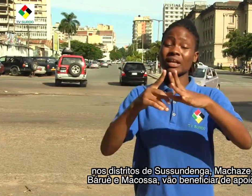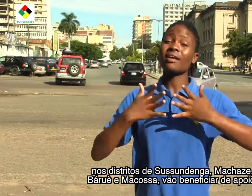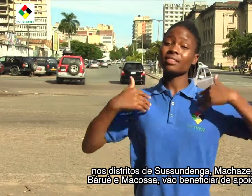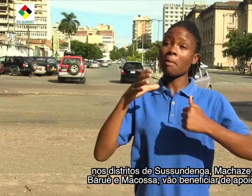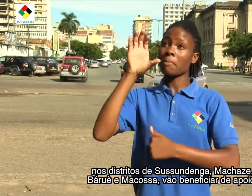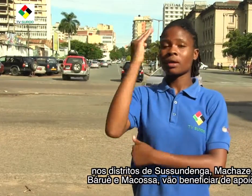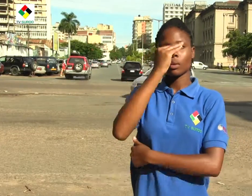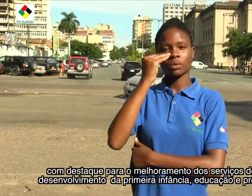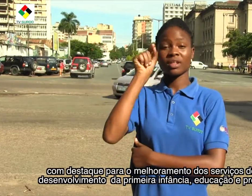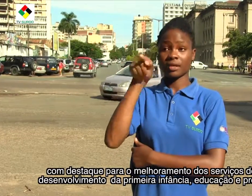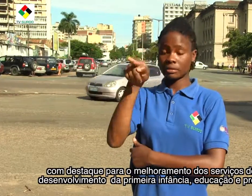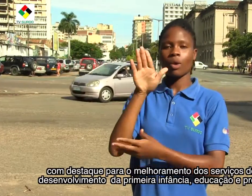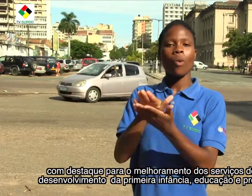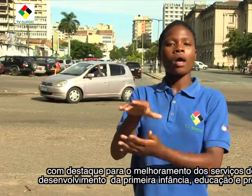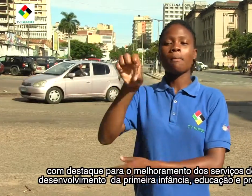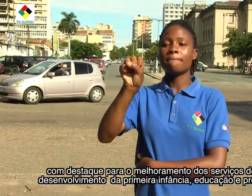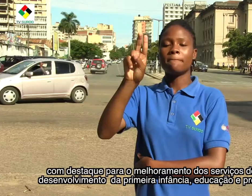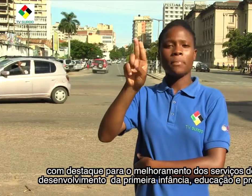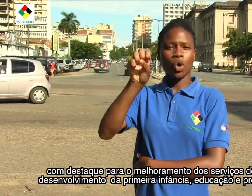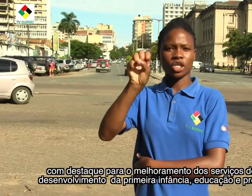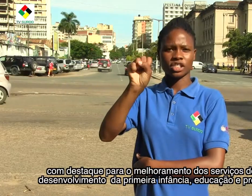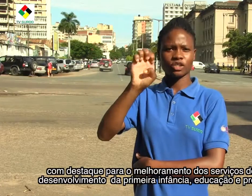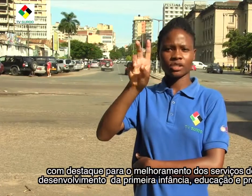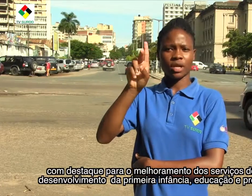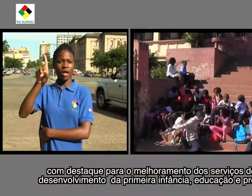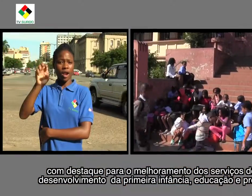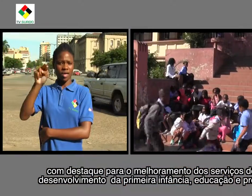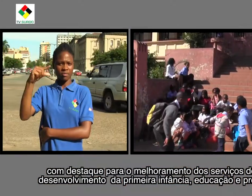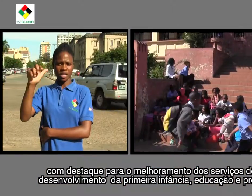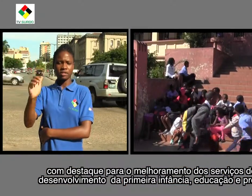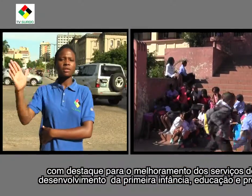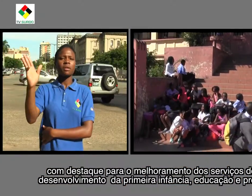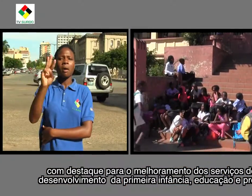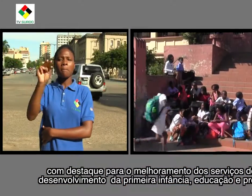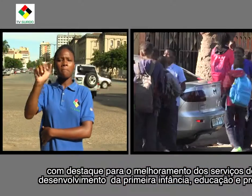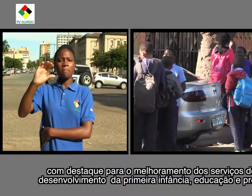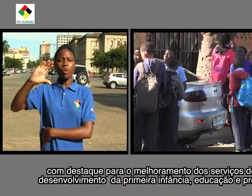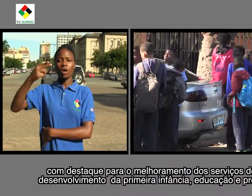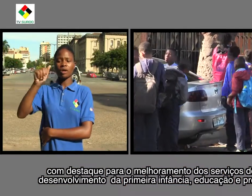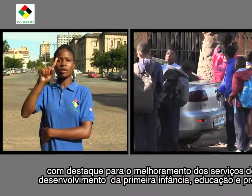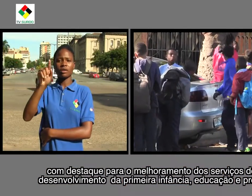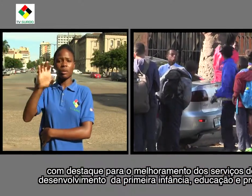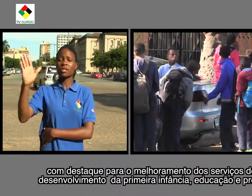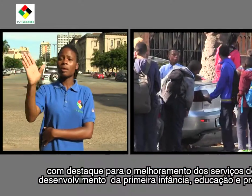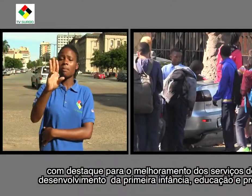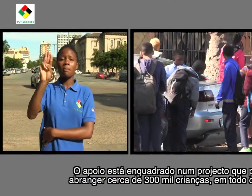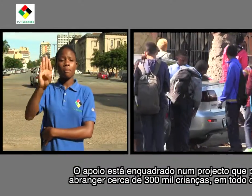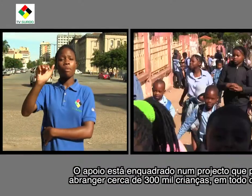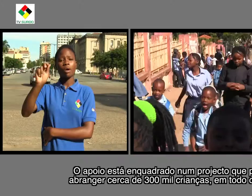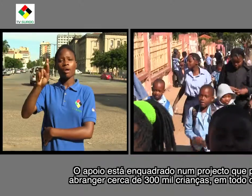beneficiar de apoio com destaque para o melhoramento dos serviços de saúde, desenvolvimento da primeira infância, educação e proteção legal. O apoio está